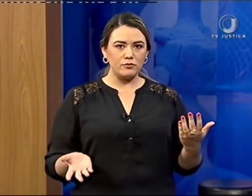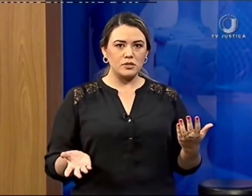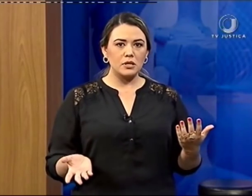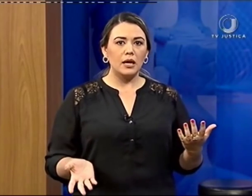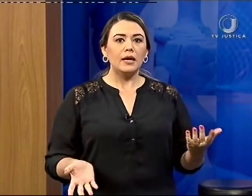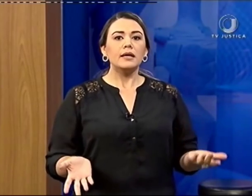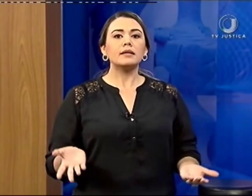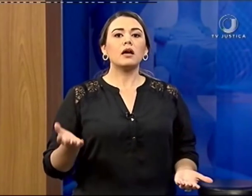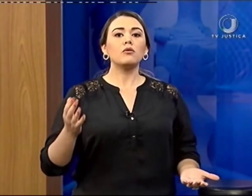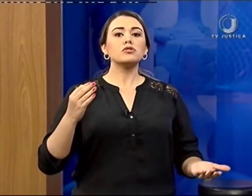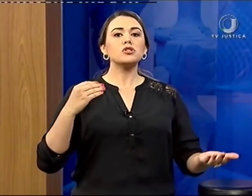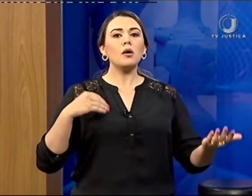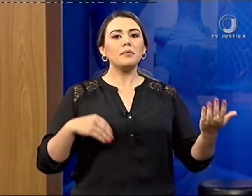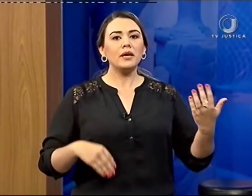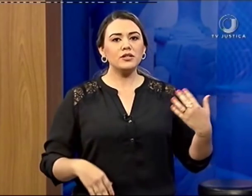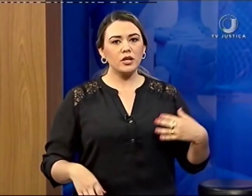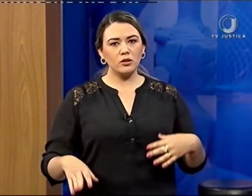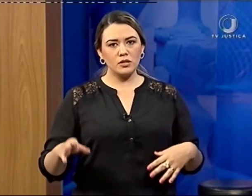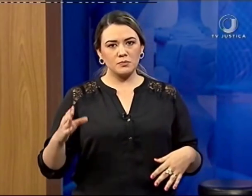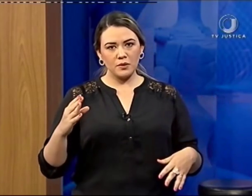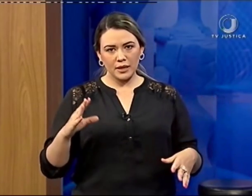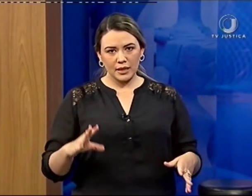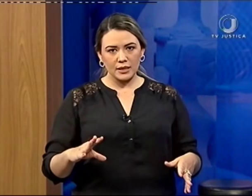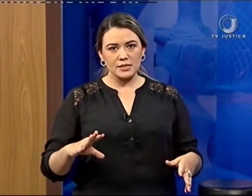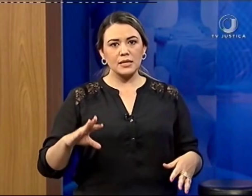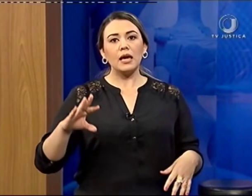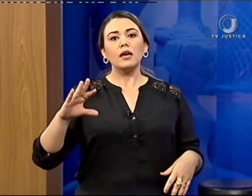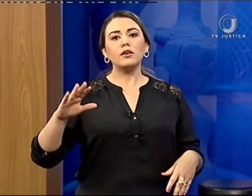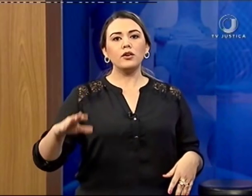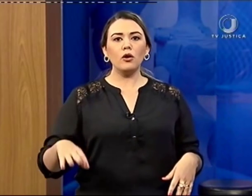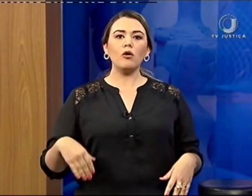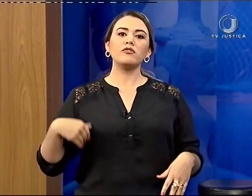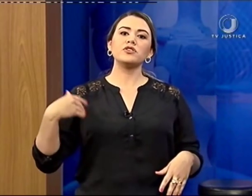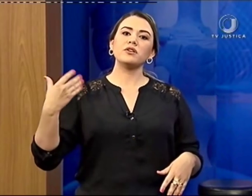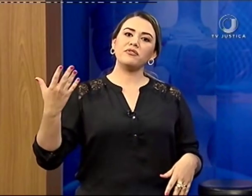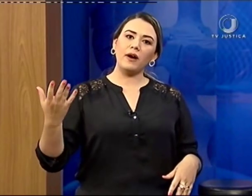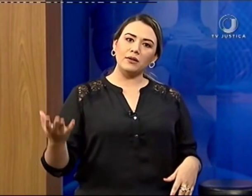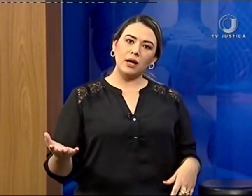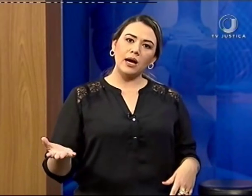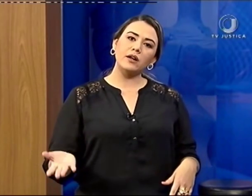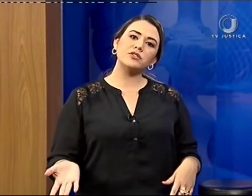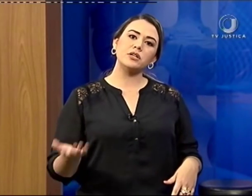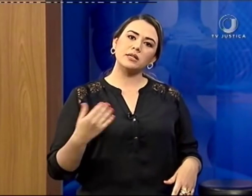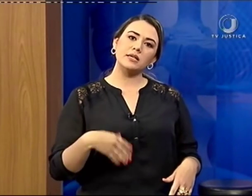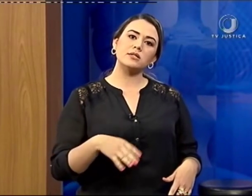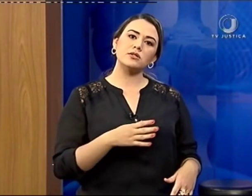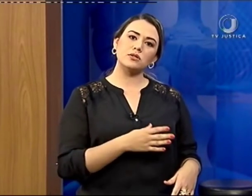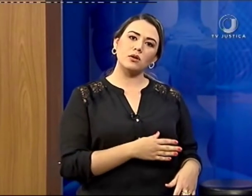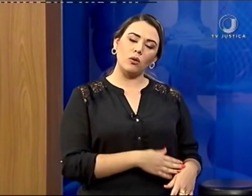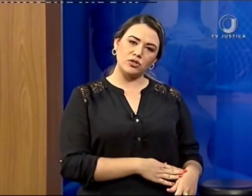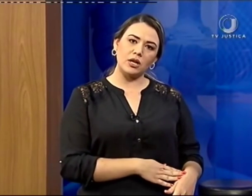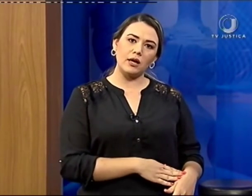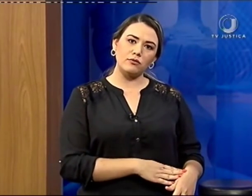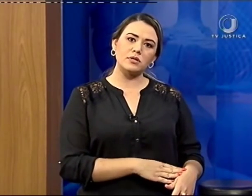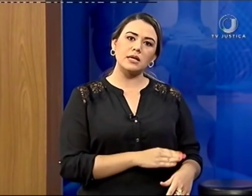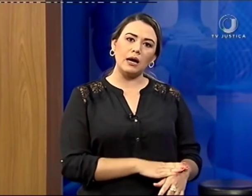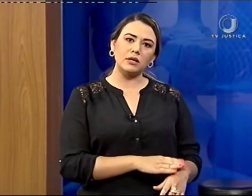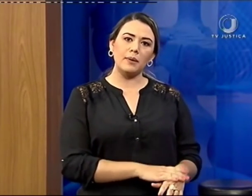sobrestados. Então, somente em 2015 que houve, de fato, a garantia desses direitos ao